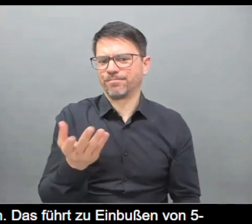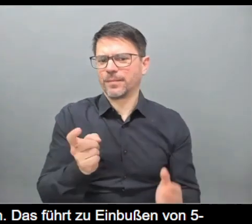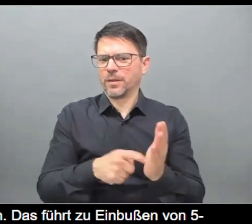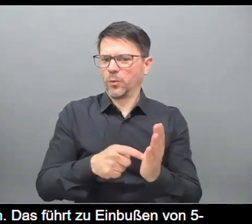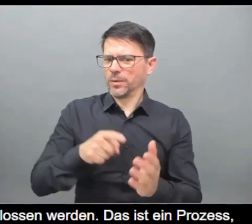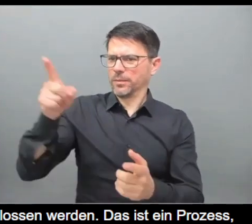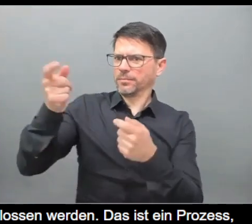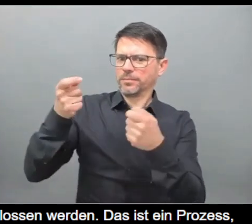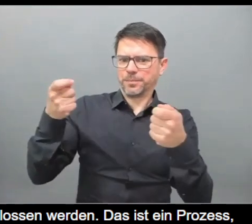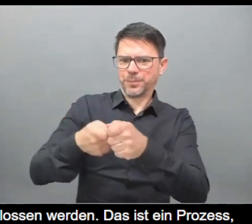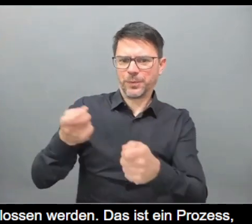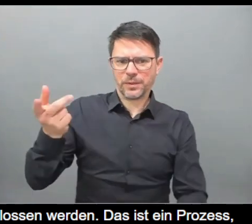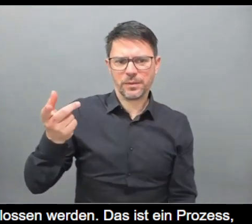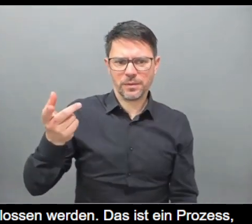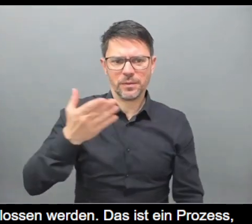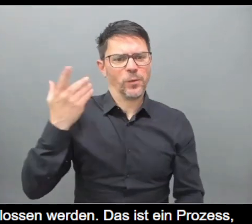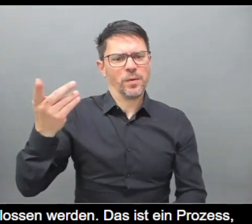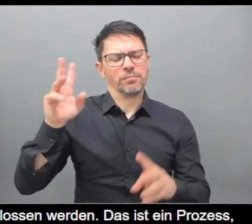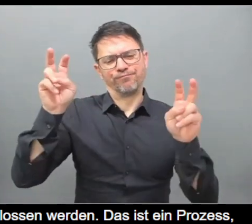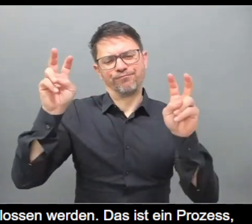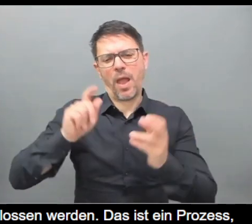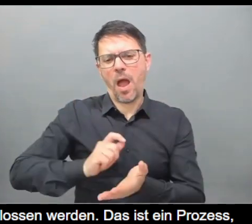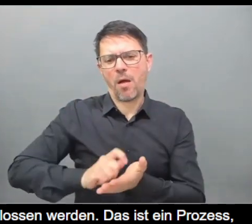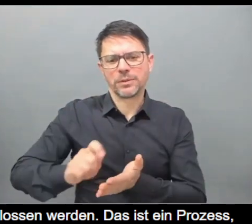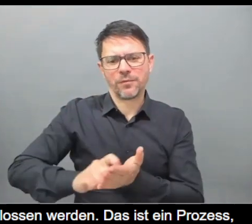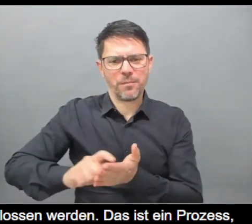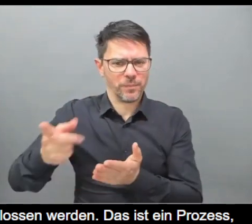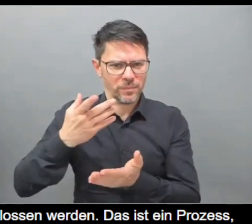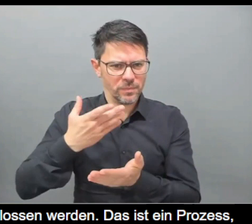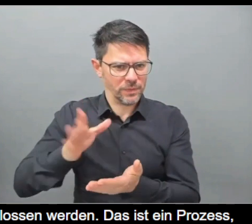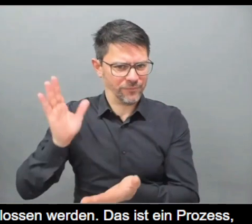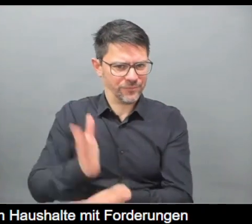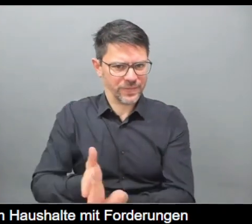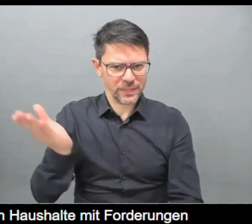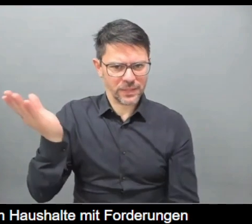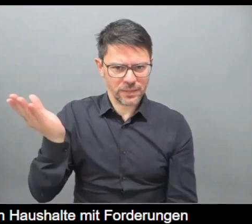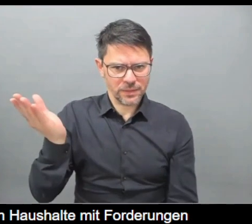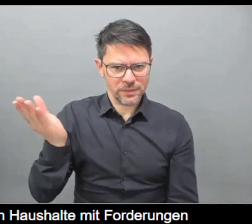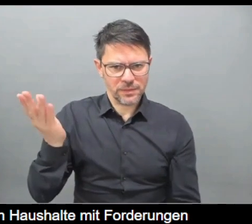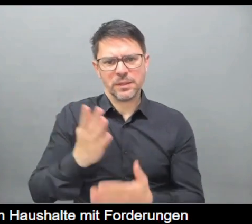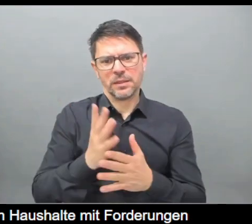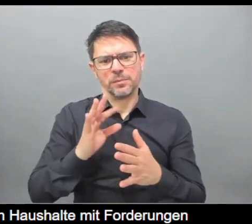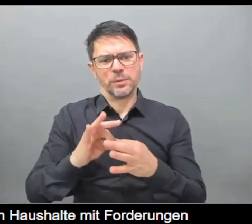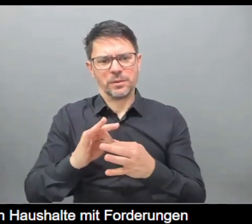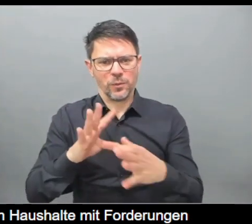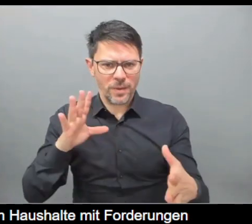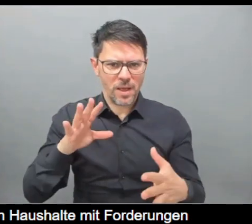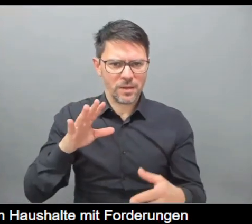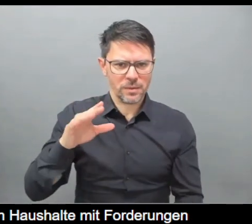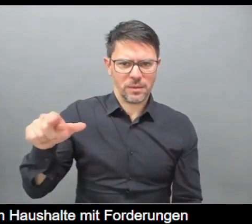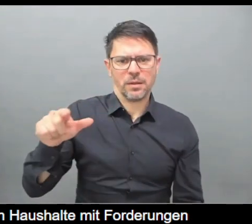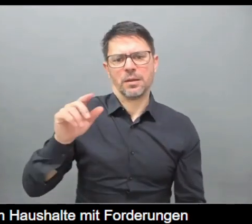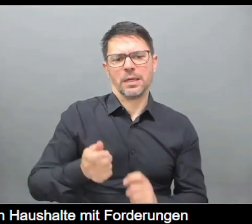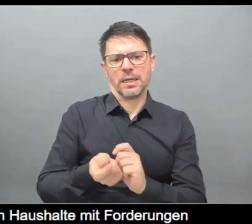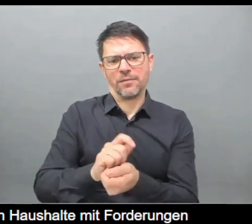Und ich möchte dort anknüpfen, wo Herr Engehausen auch dazu gesprochen hat. Dazu gehört, dass diese 6 Milliarden Euro, die vom Bund in den Raum